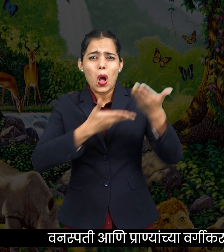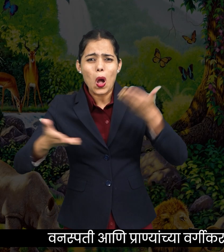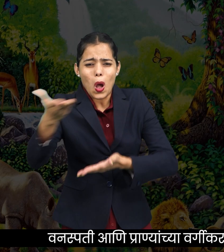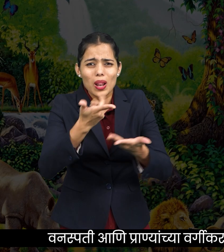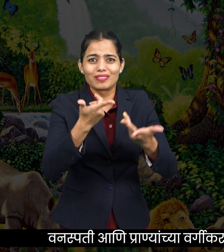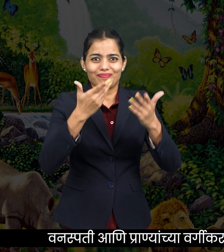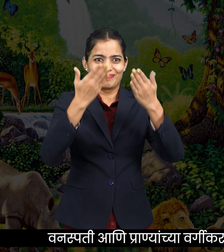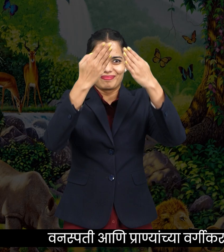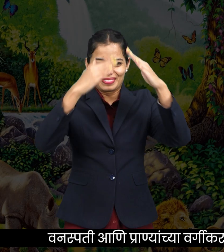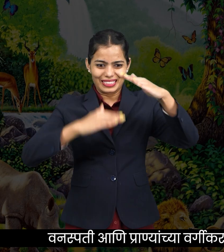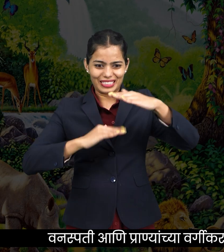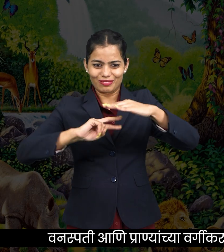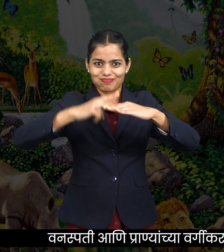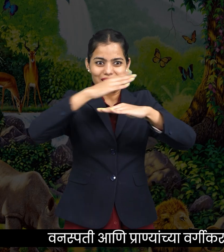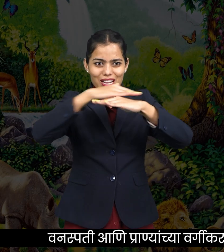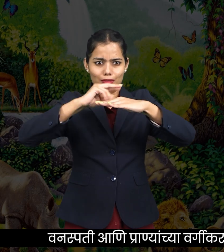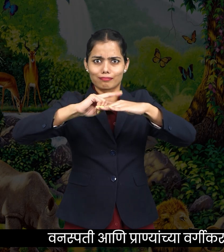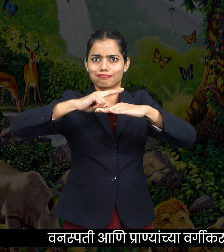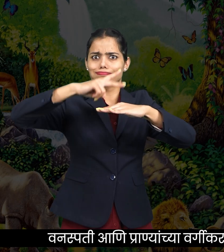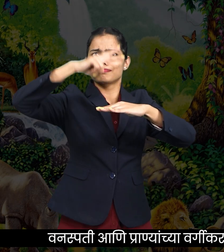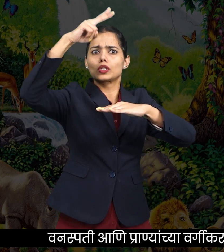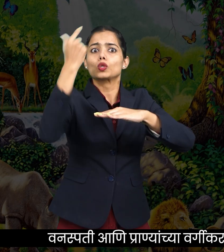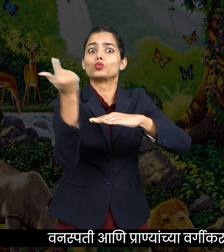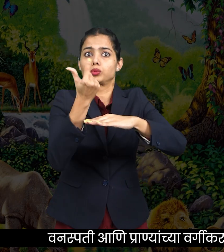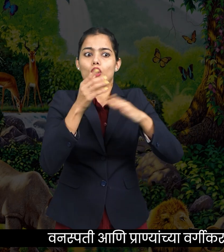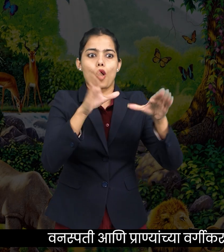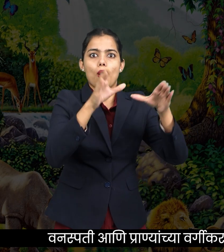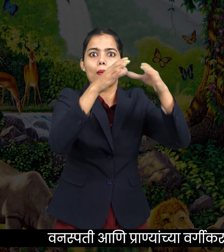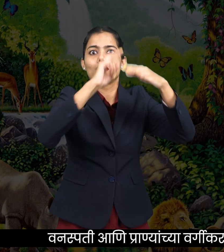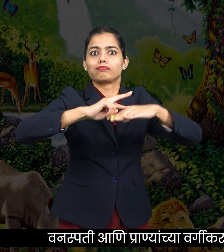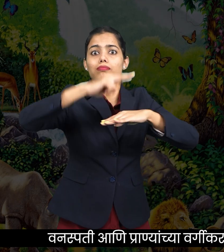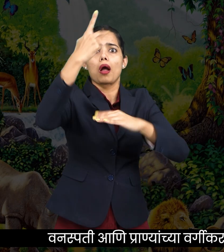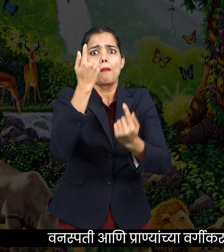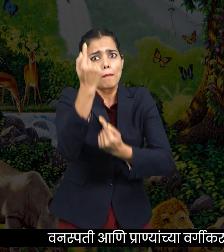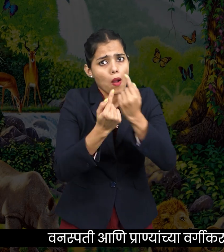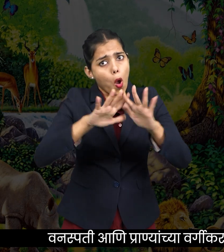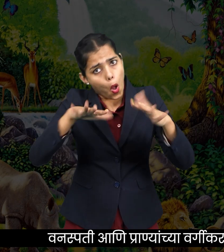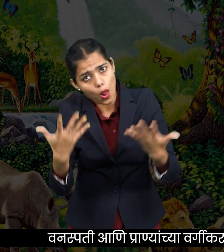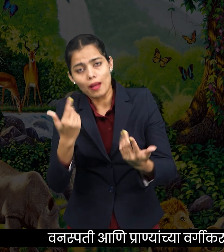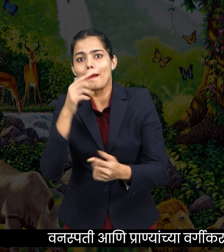वनस्पती आणि प्राण्यांच्या वर्गीकरणासाठी कोणते निकष वापरले जातात?